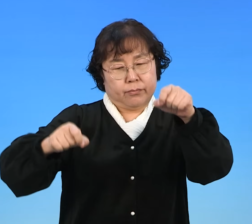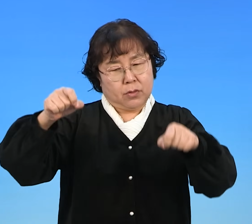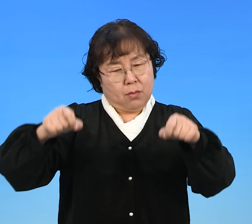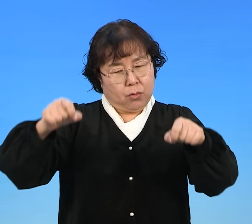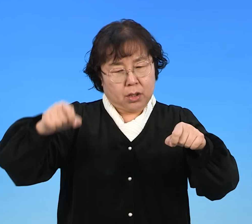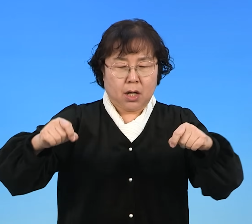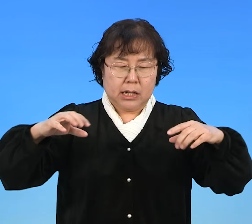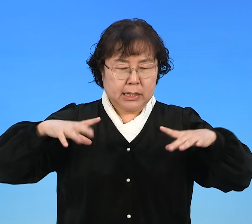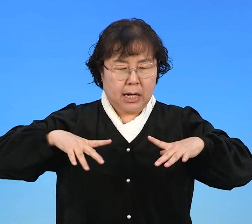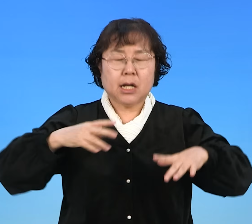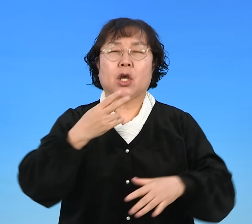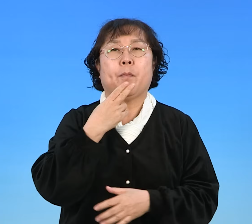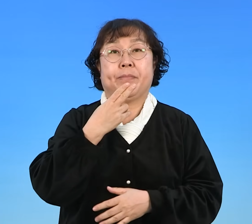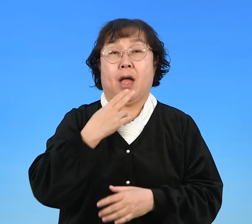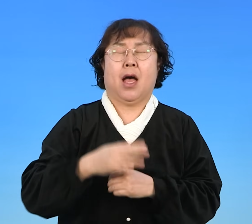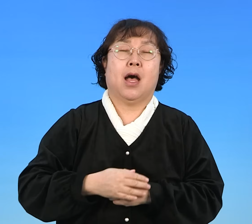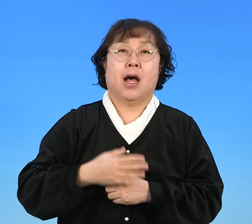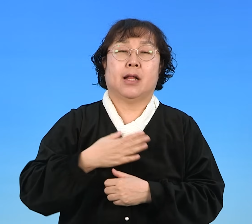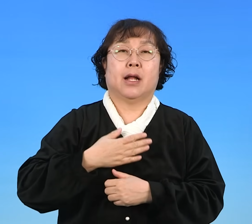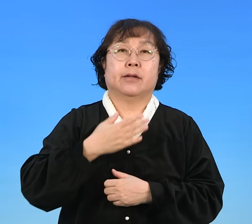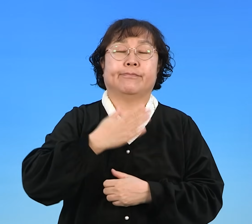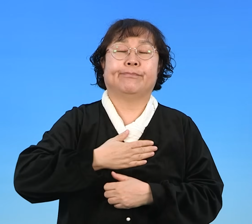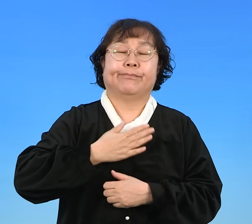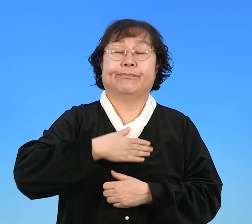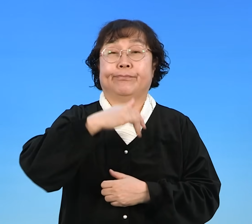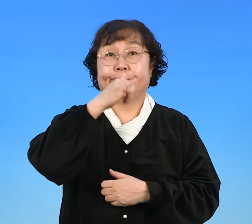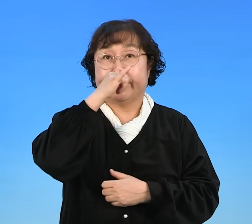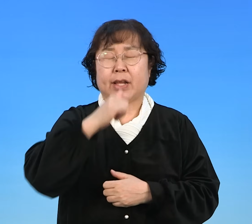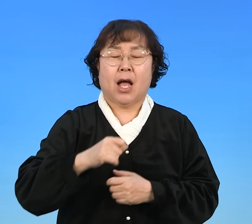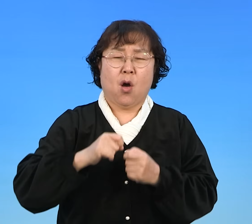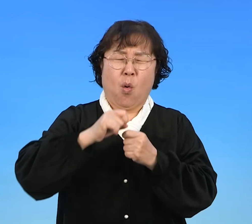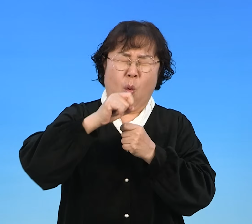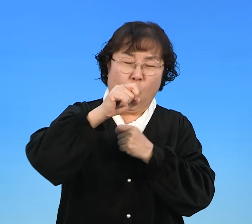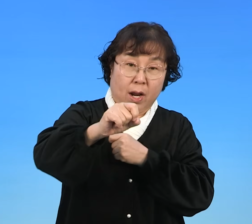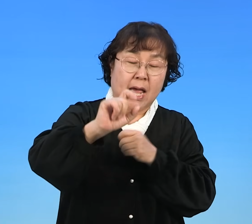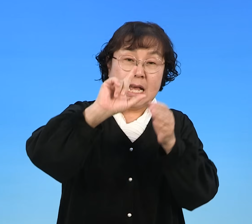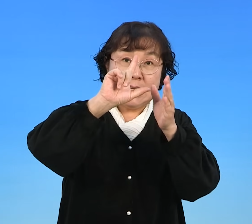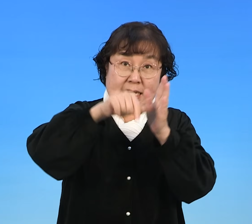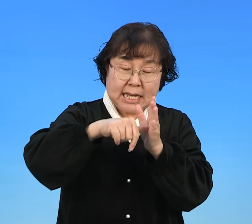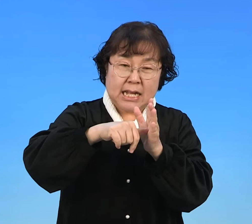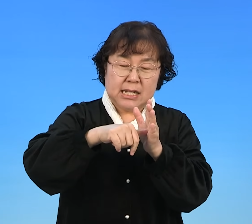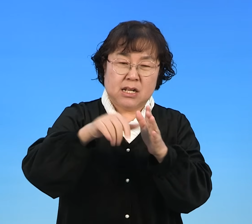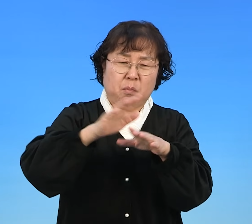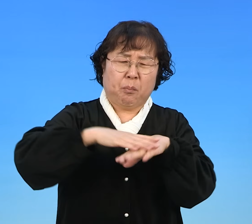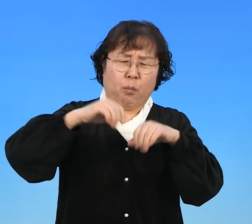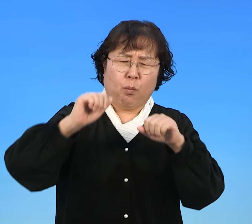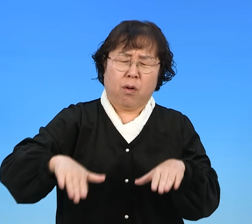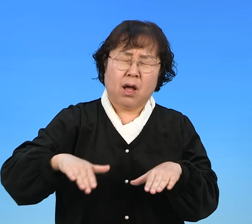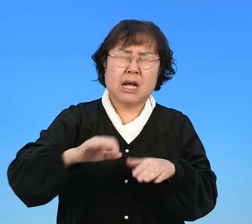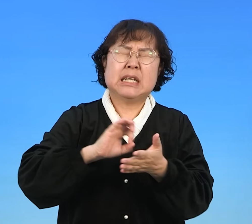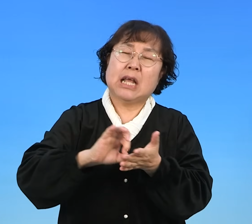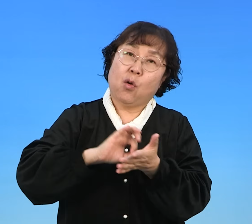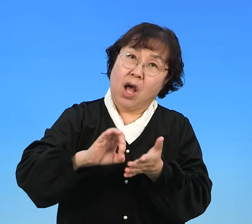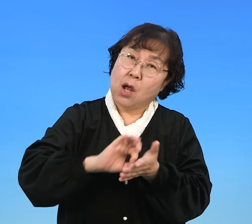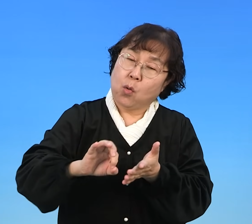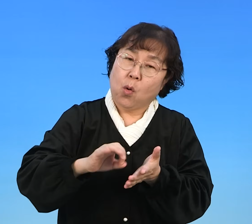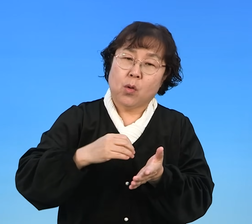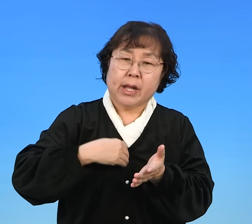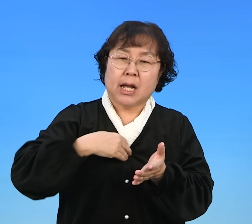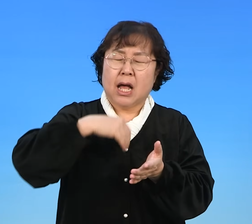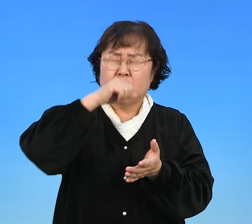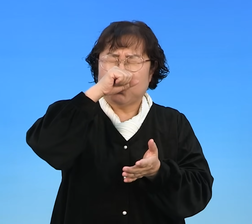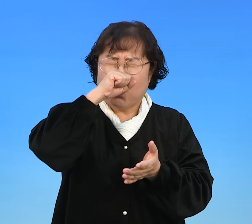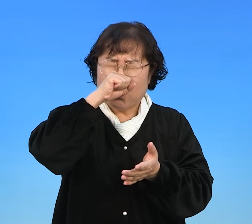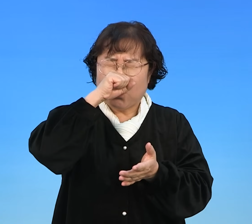없구나. 나는 알고 있다. 긴 세월 헛되이 보내고 좋은